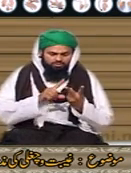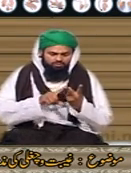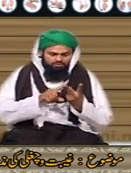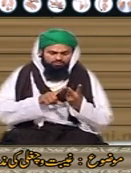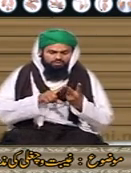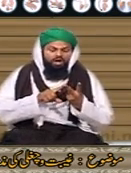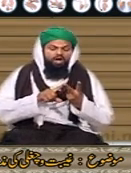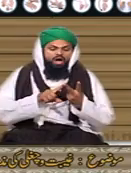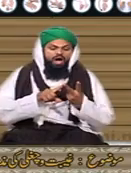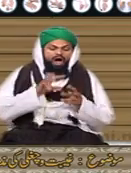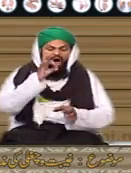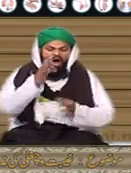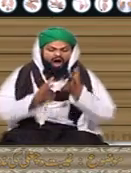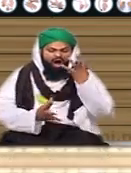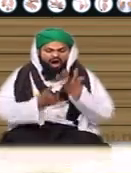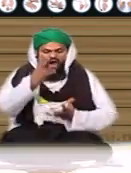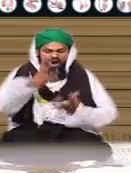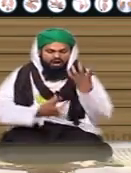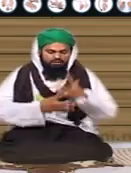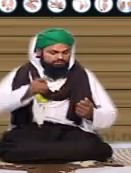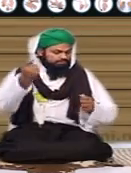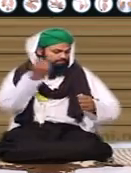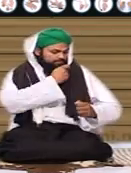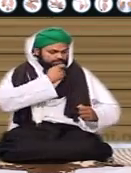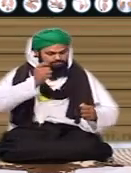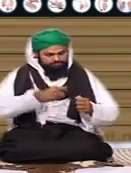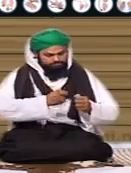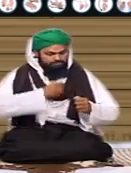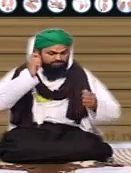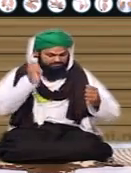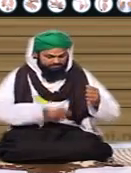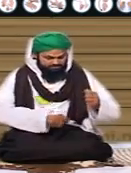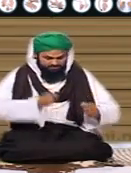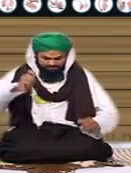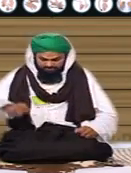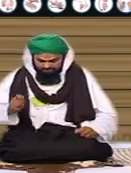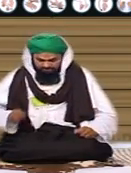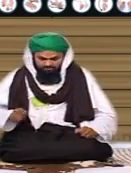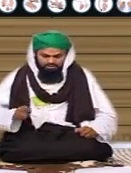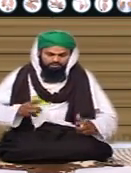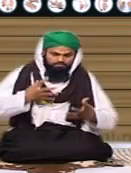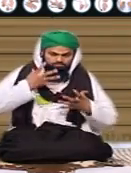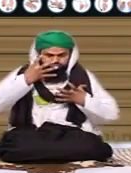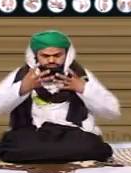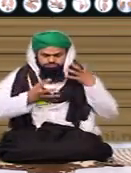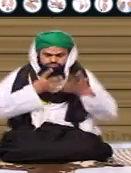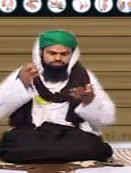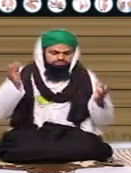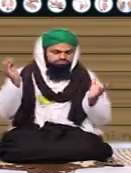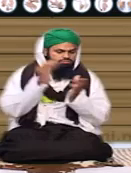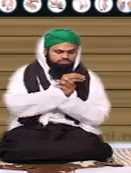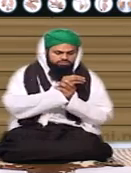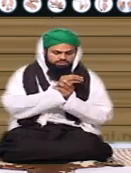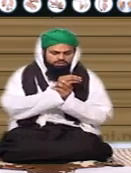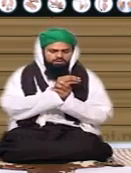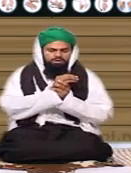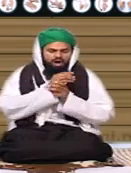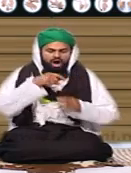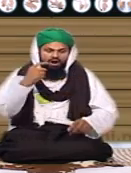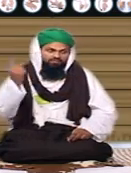وہ آگ کی میخوں میں جکڑا ہوا تھا۔ میں بہت بری طرح گھبرایا اور سرپٹ دوڑا۔ پھر مجھے